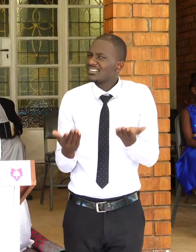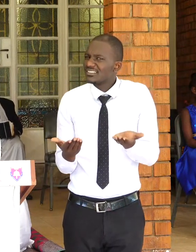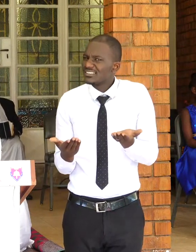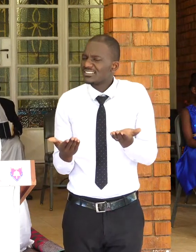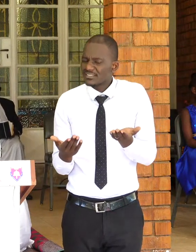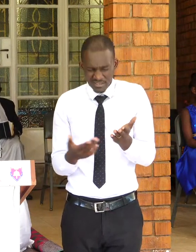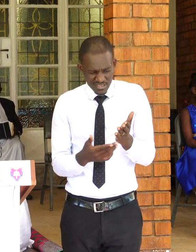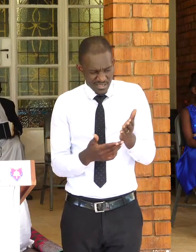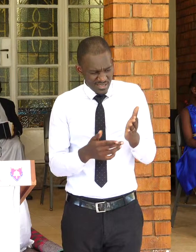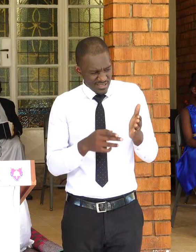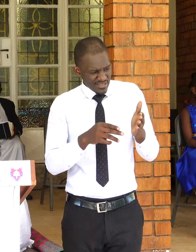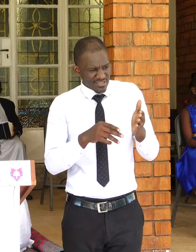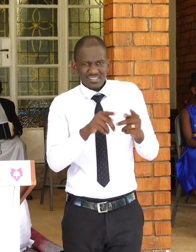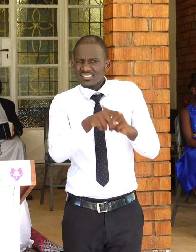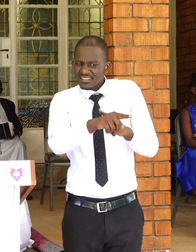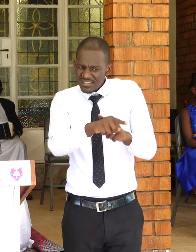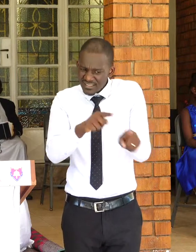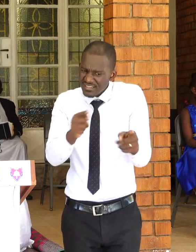Saddaaka